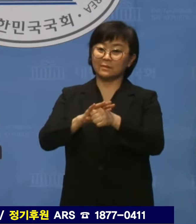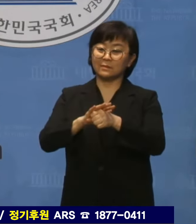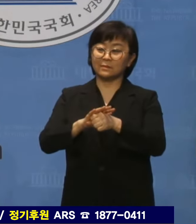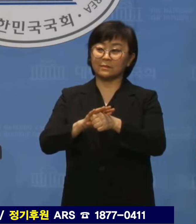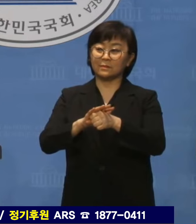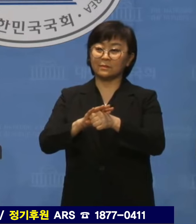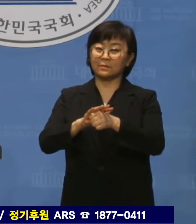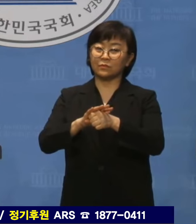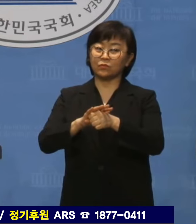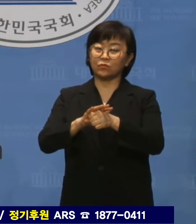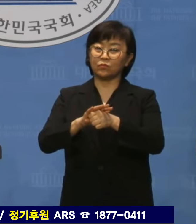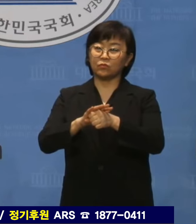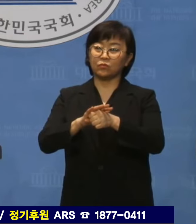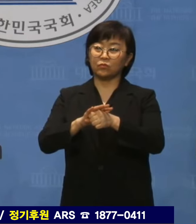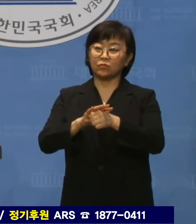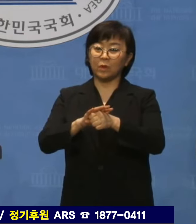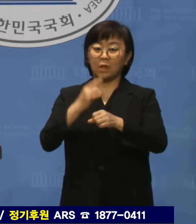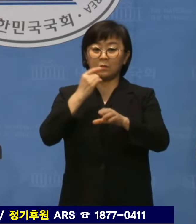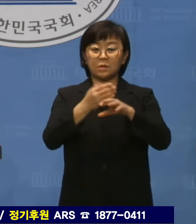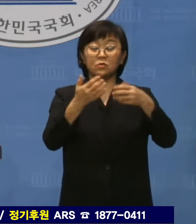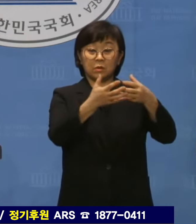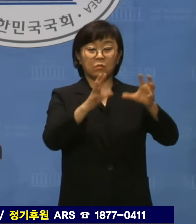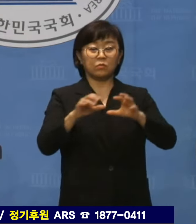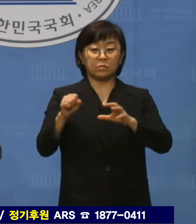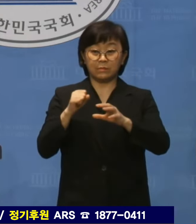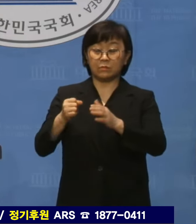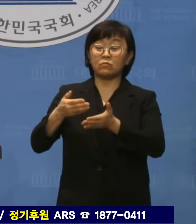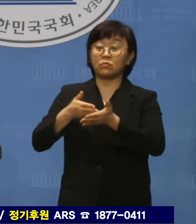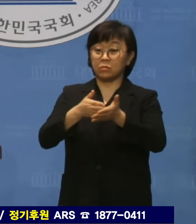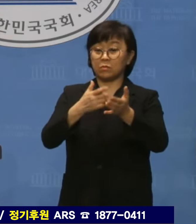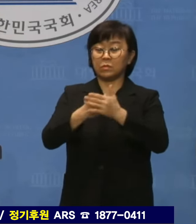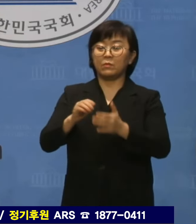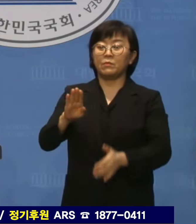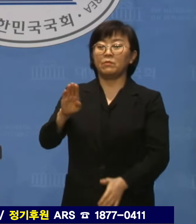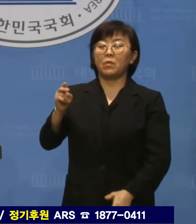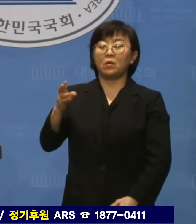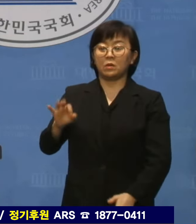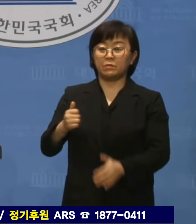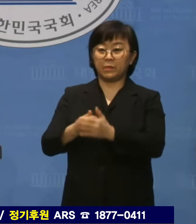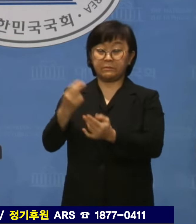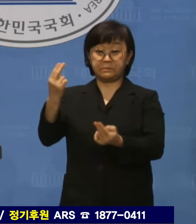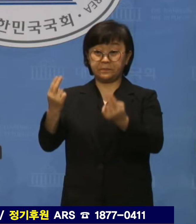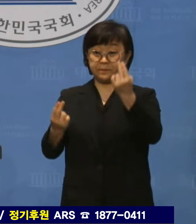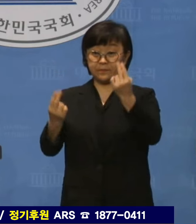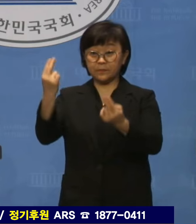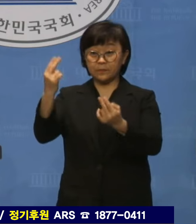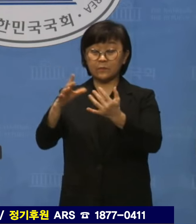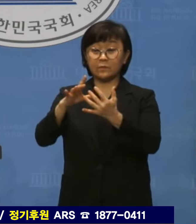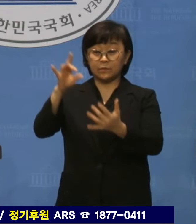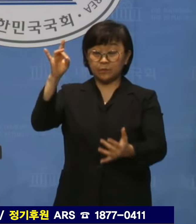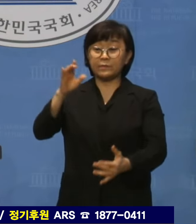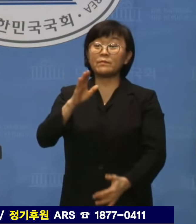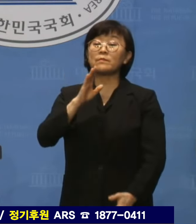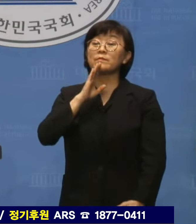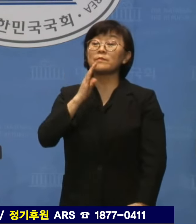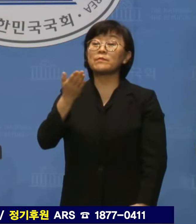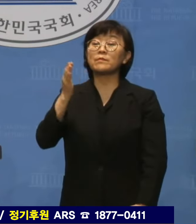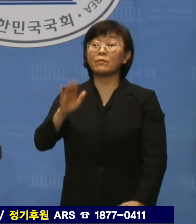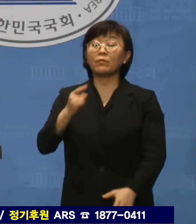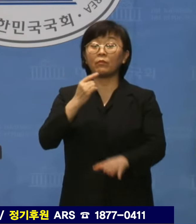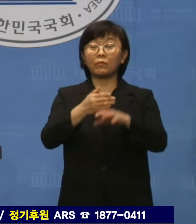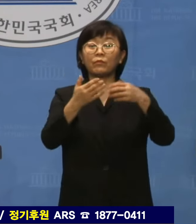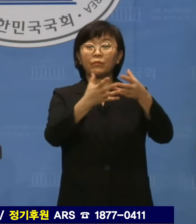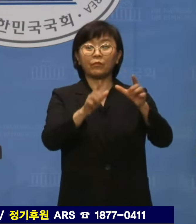막힙니다 민주당은 국민의 힘이 요구하는 리 비례를 채택 화대